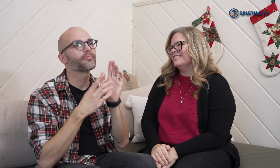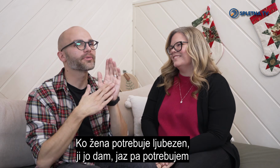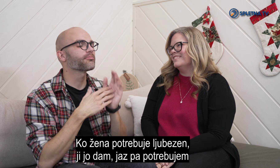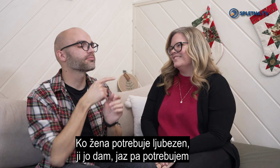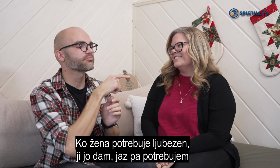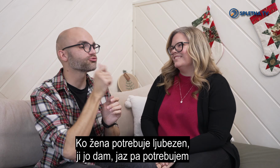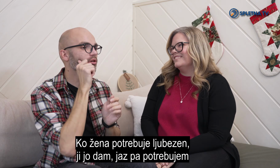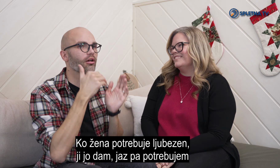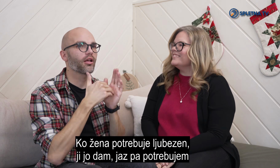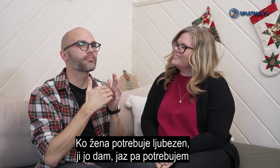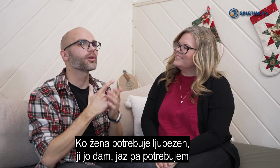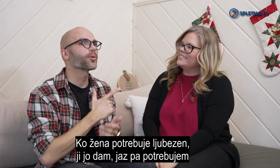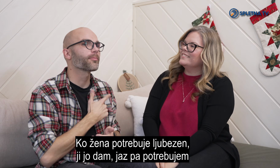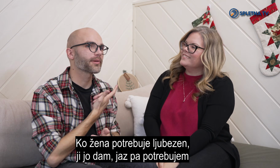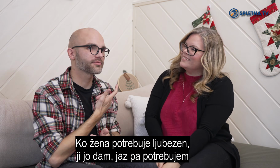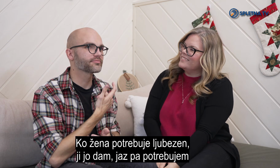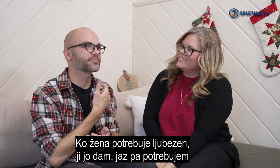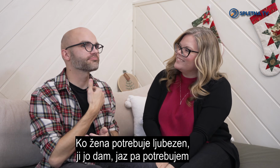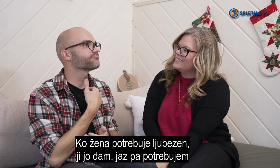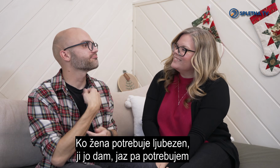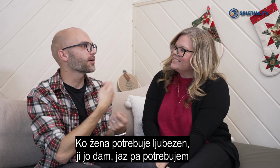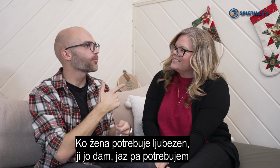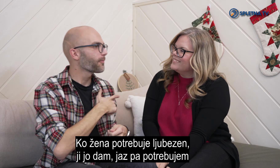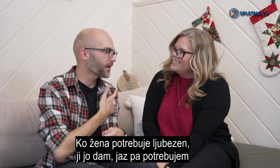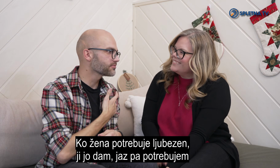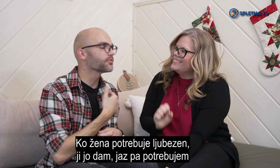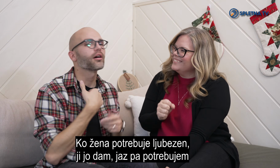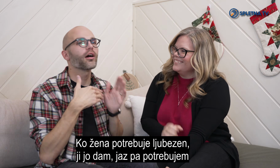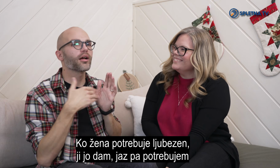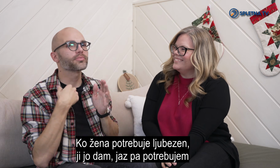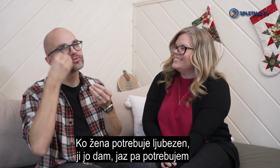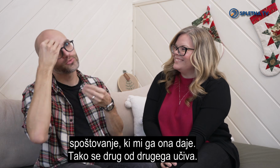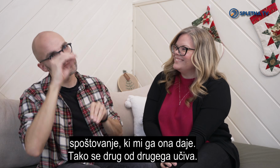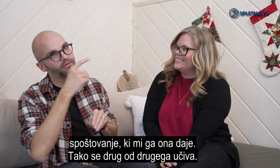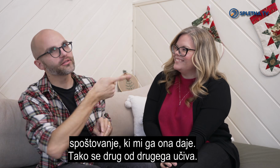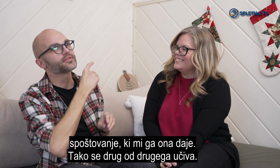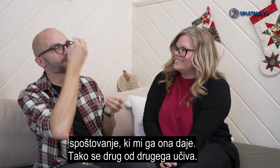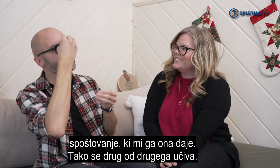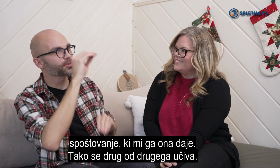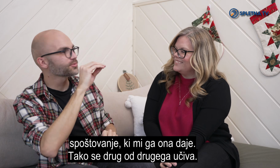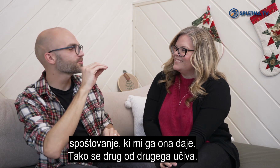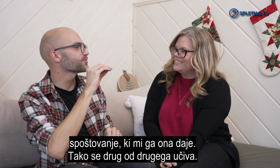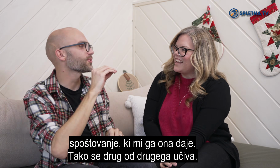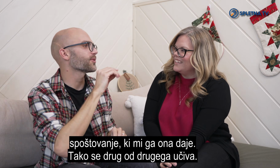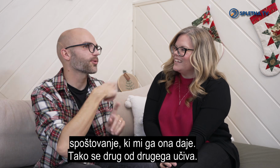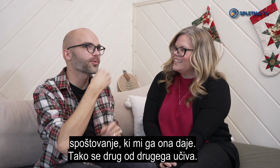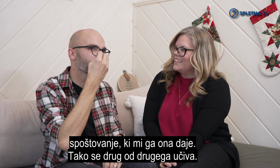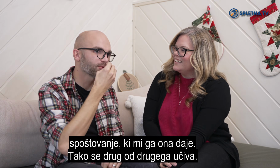Ko žena potrebuje ljubezen, ji jo dam. Jaz pa potrebujem spoštovanje, ki mi ga ona daje. Tako se drug od drugega